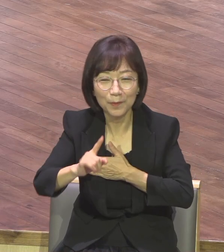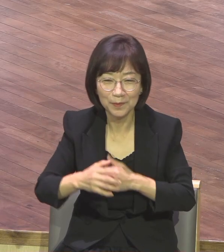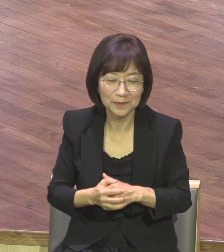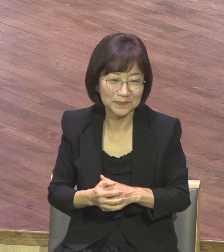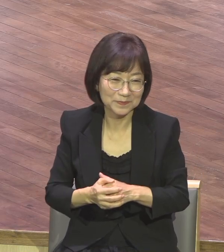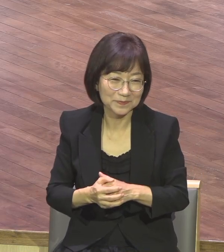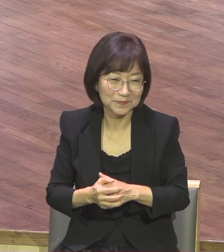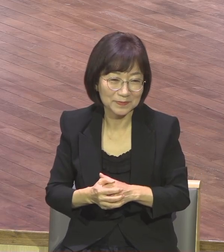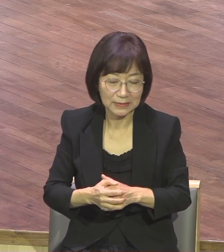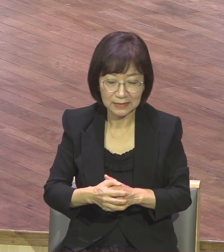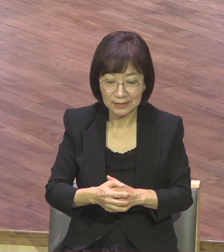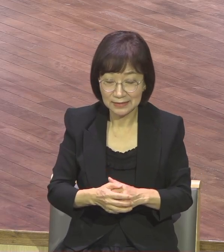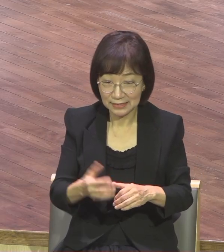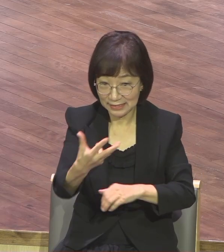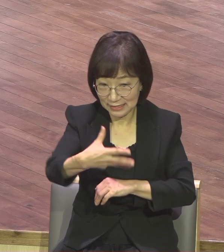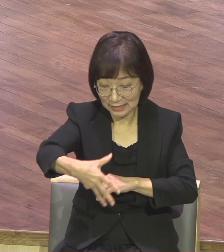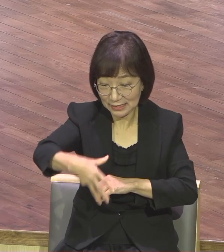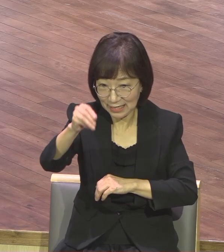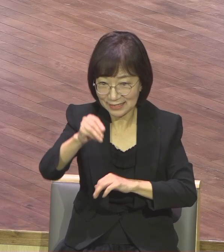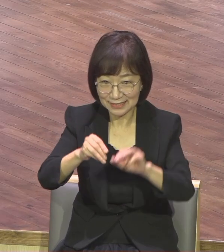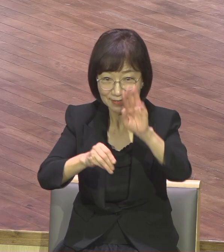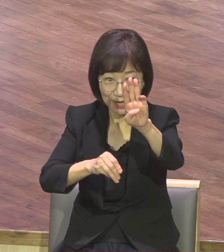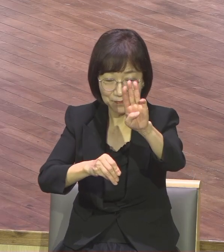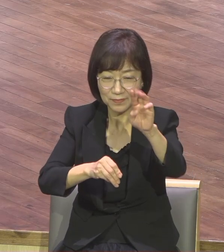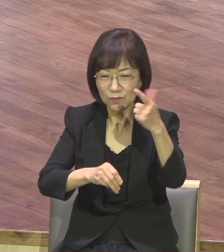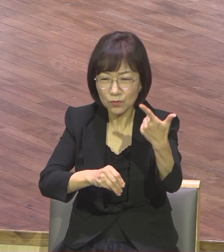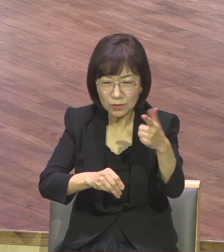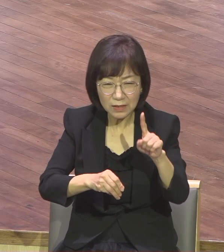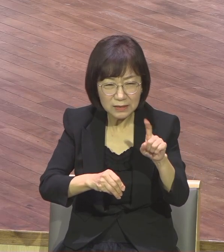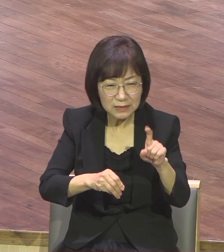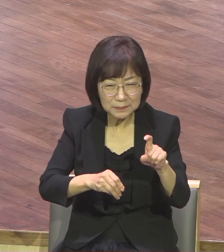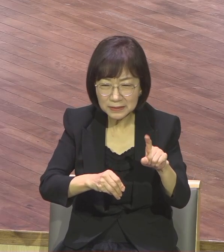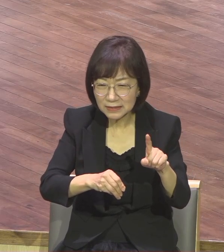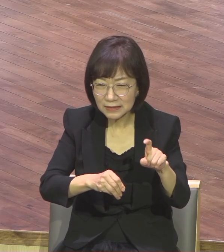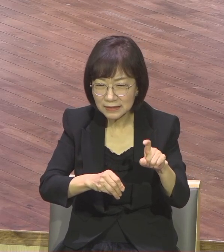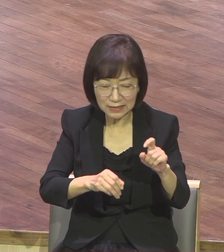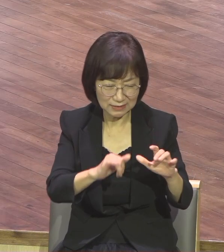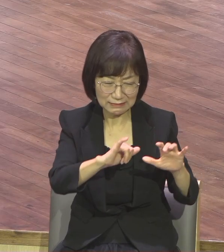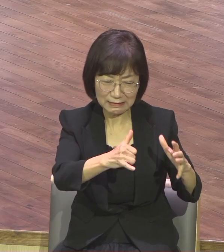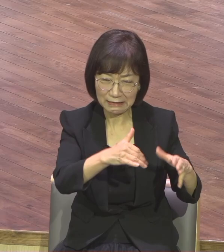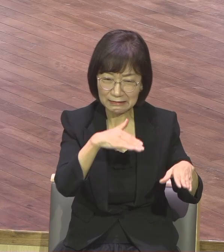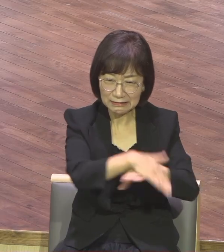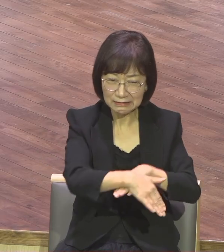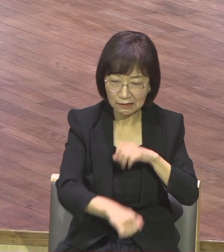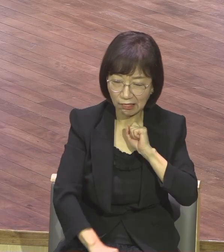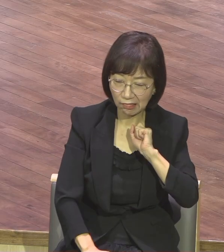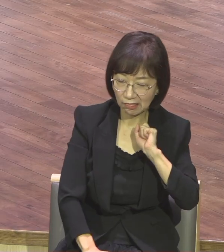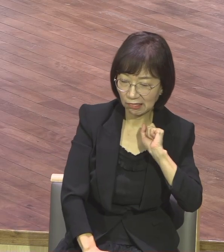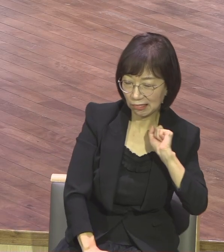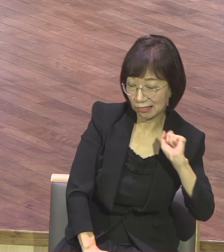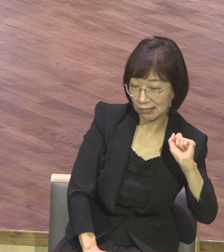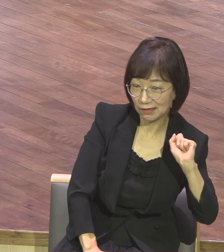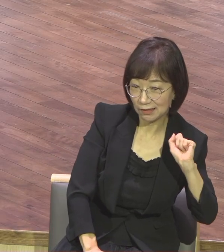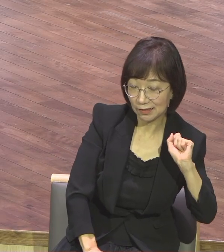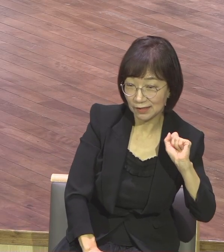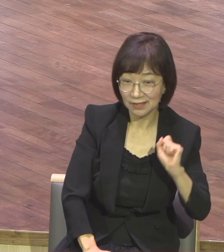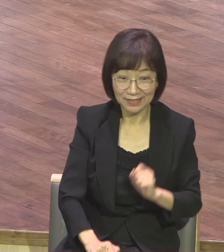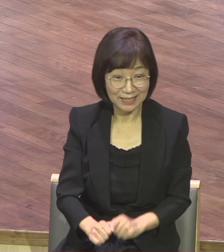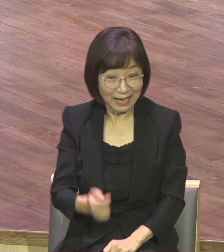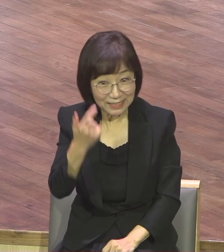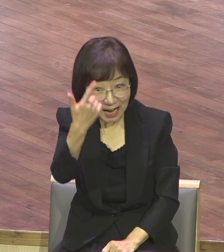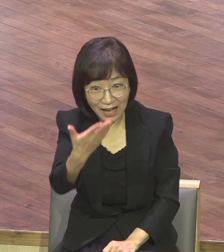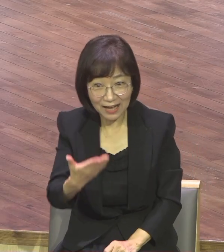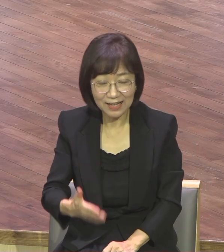창세기 3장, 6장, 11장의 인생 서론에 딱 잡혀가지고 거기 올인하도록,